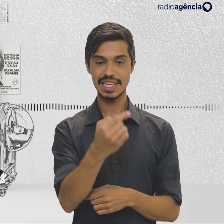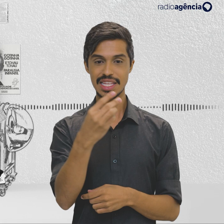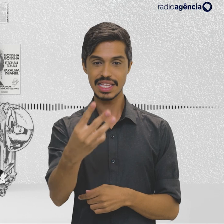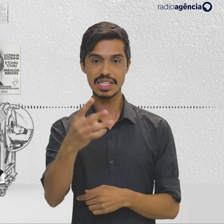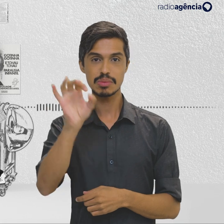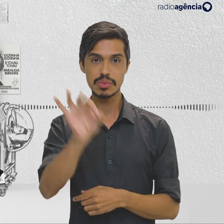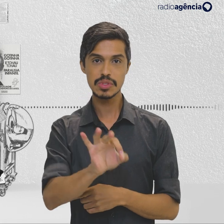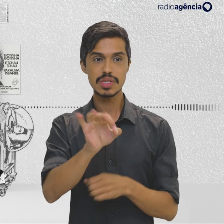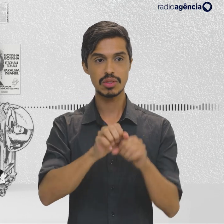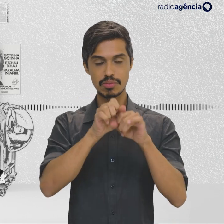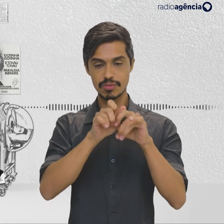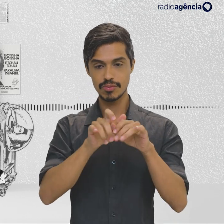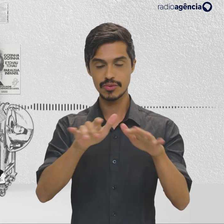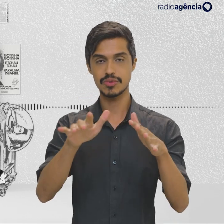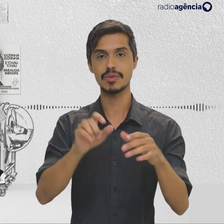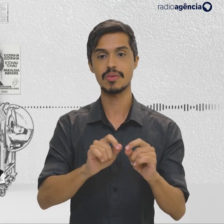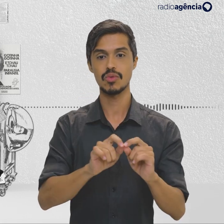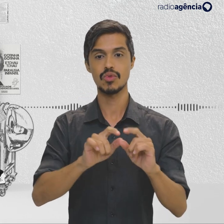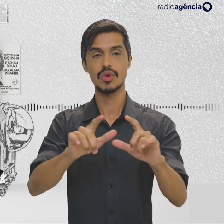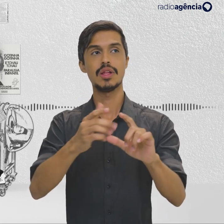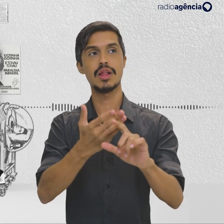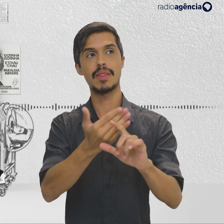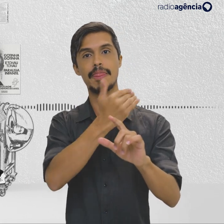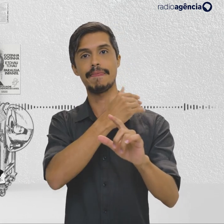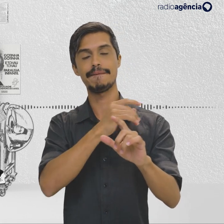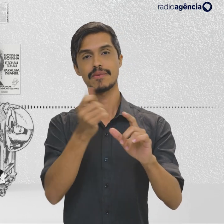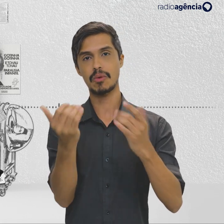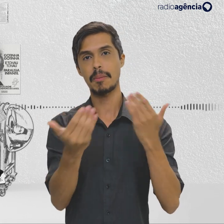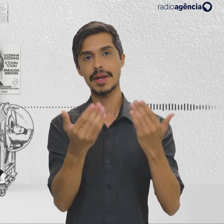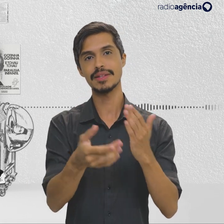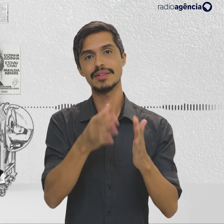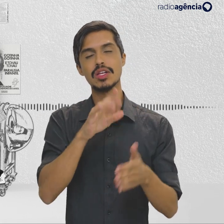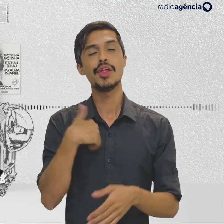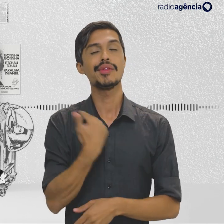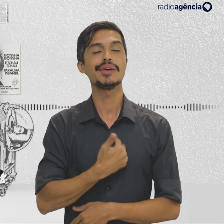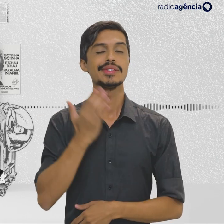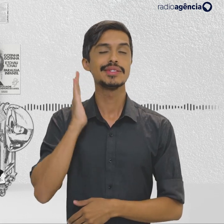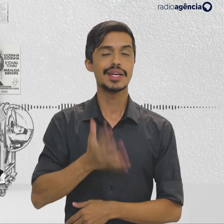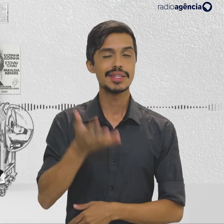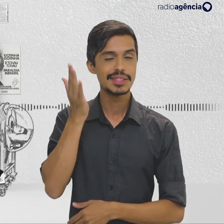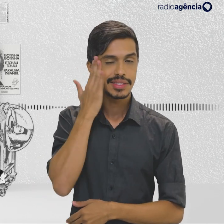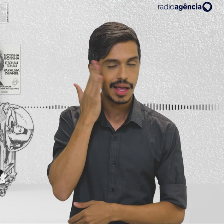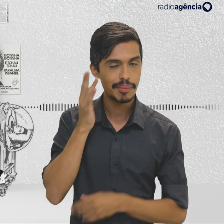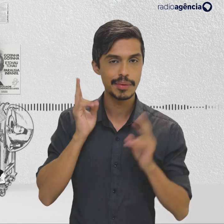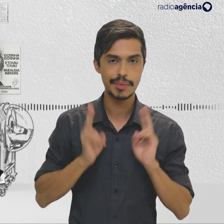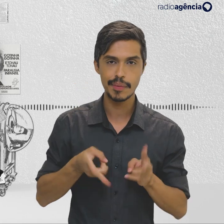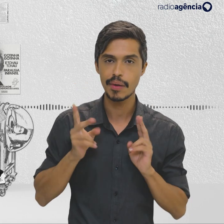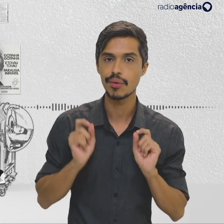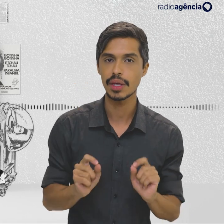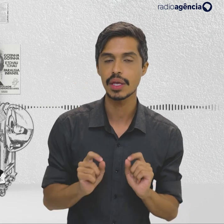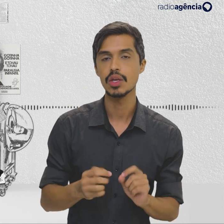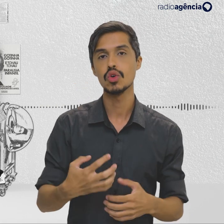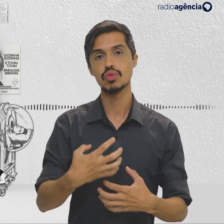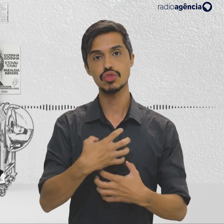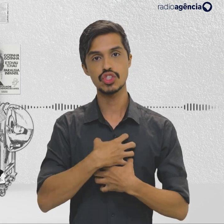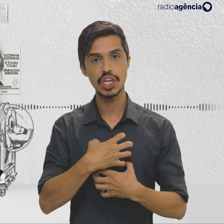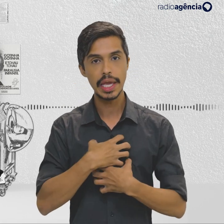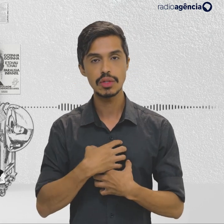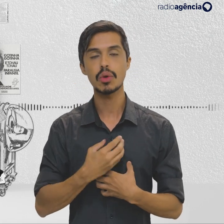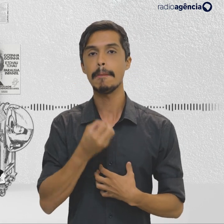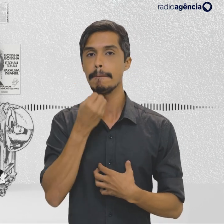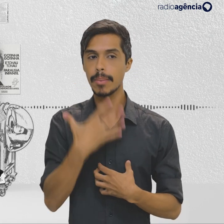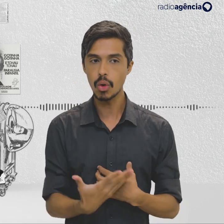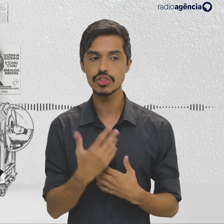73% em relação à média dos últimos 5 anos a gente tá careca de saber que uma forma eficaz